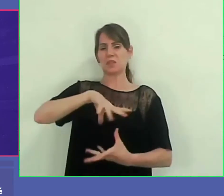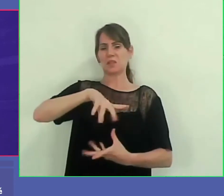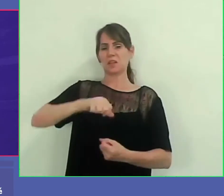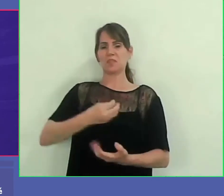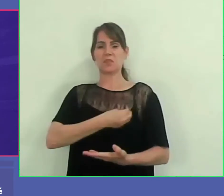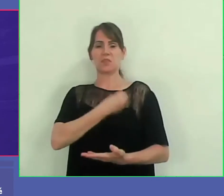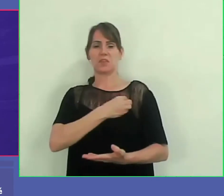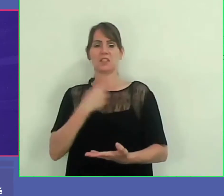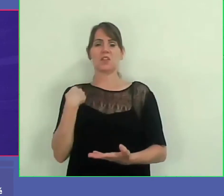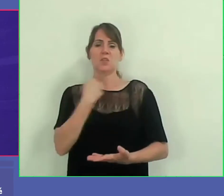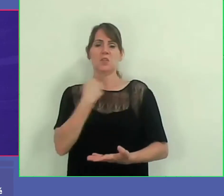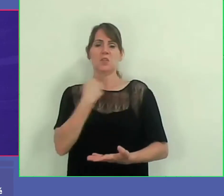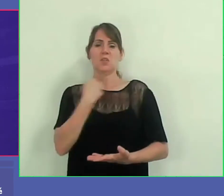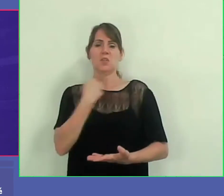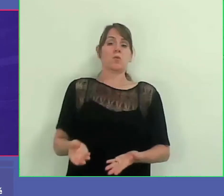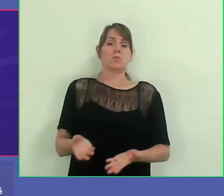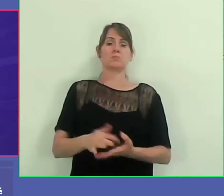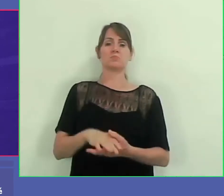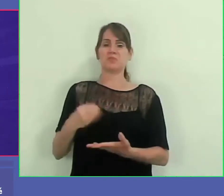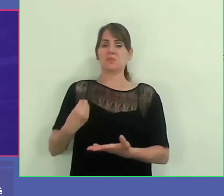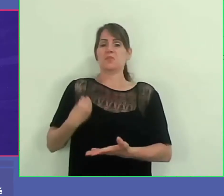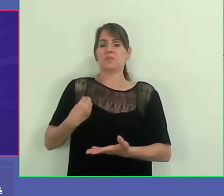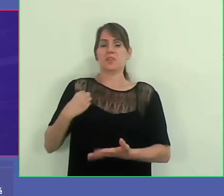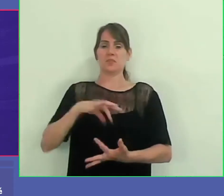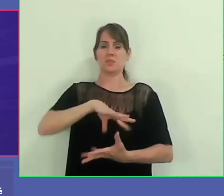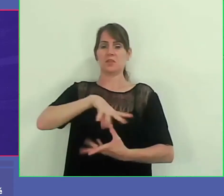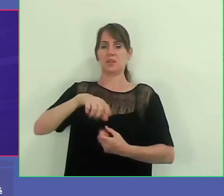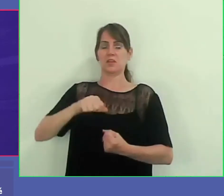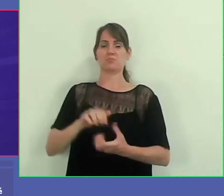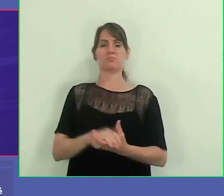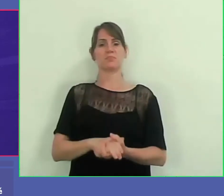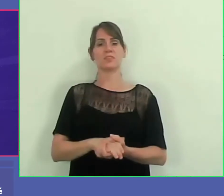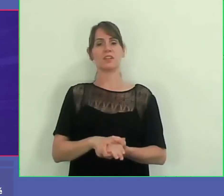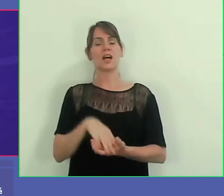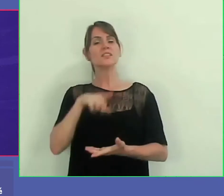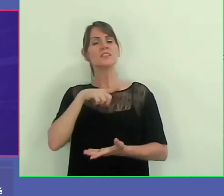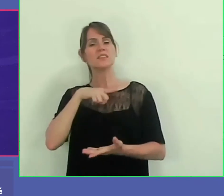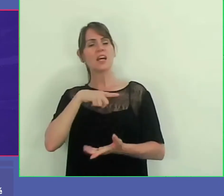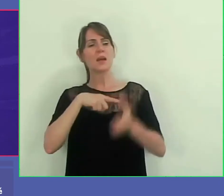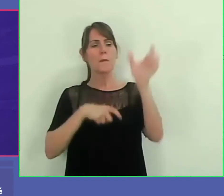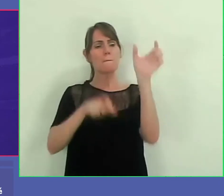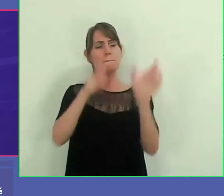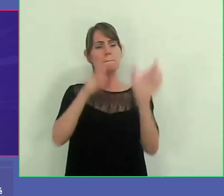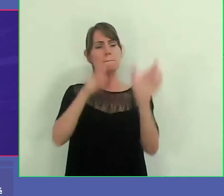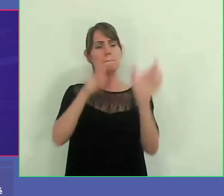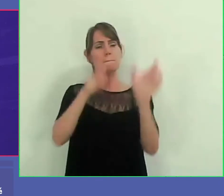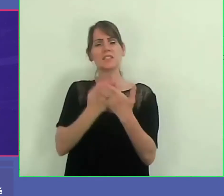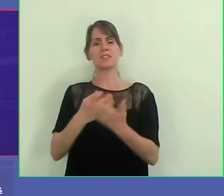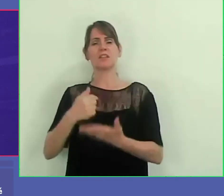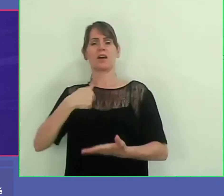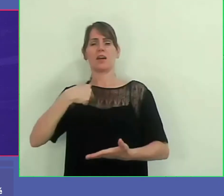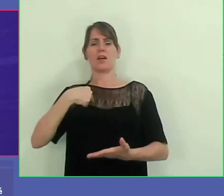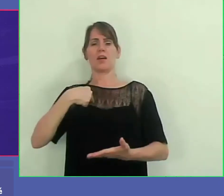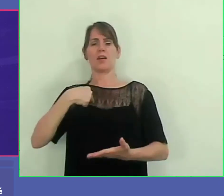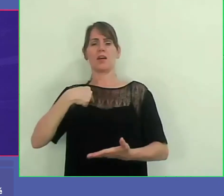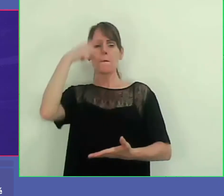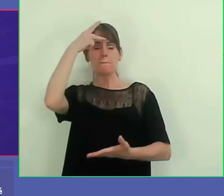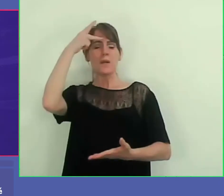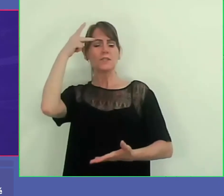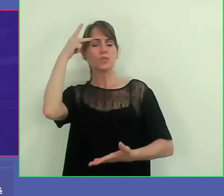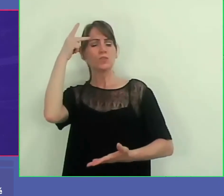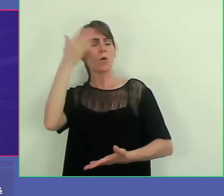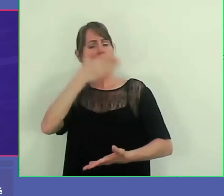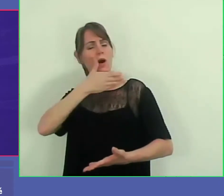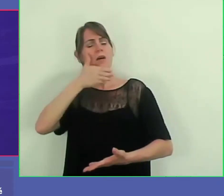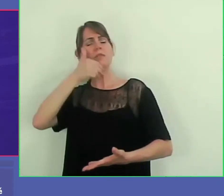natureza. Não adianta a gente querer melhorar. Tem gente que fala, não, eu vou melhorar. Daqui para frente, eu